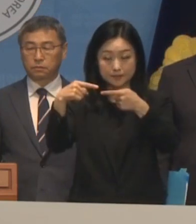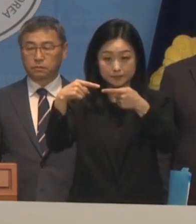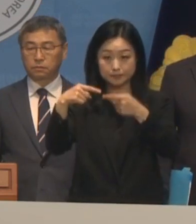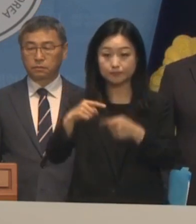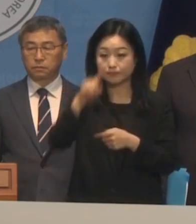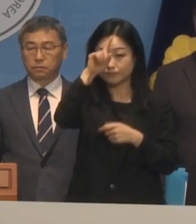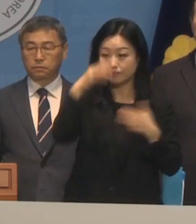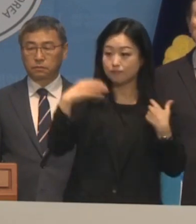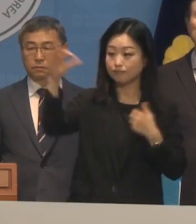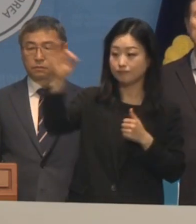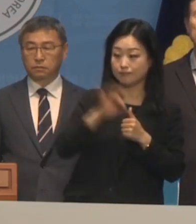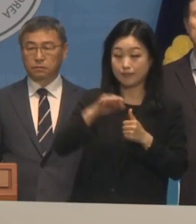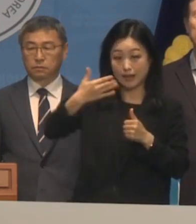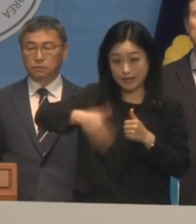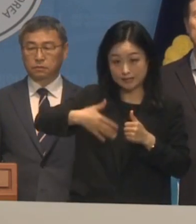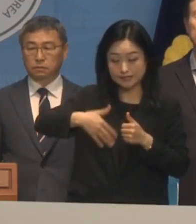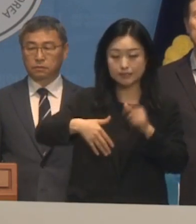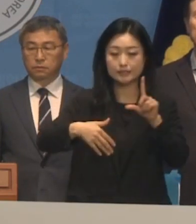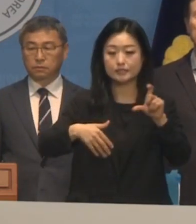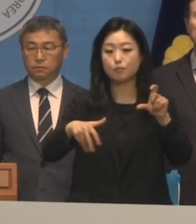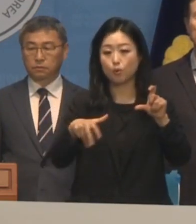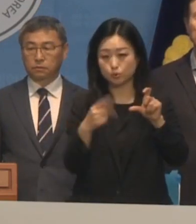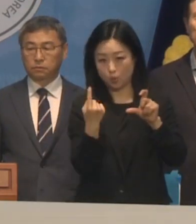2023년 1.5조 원,